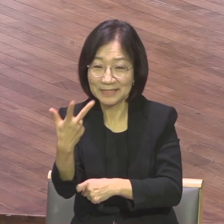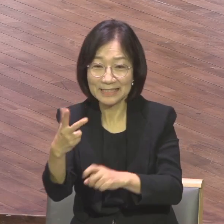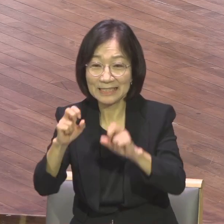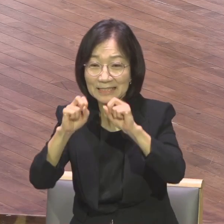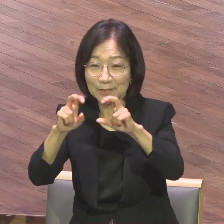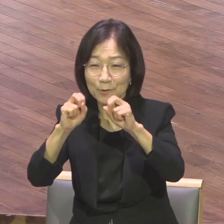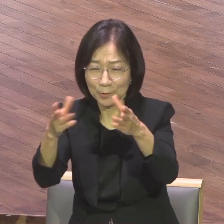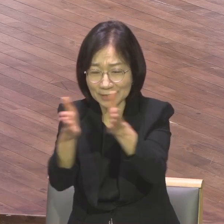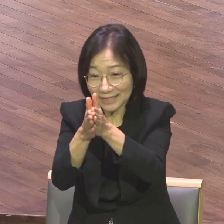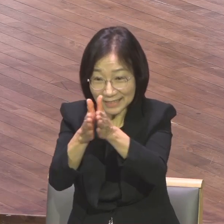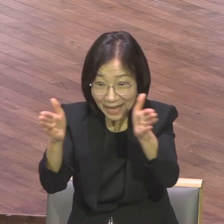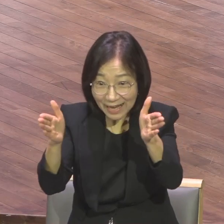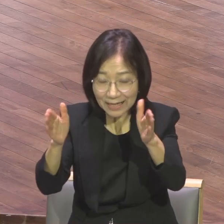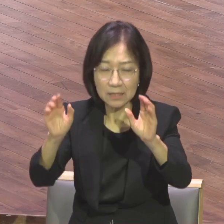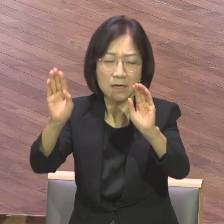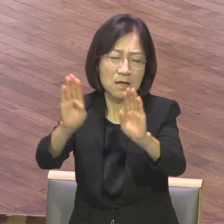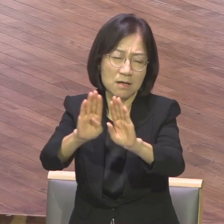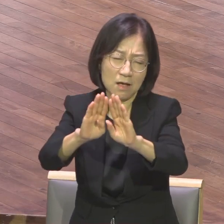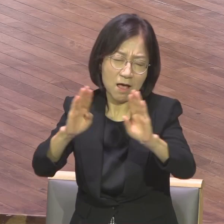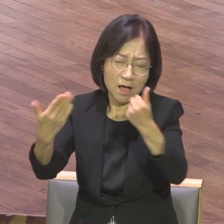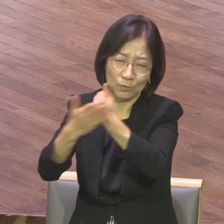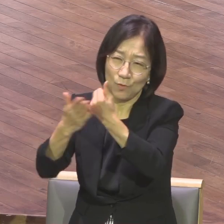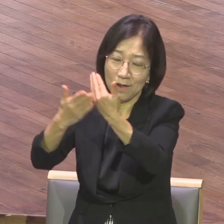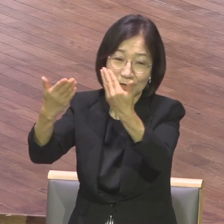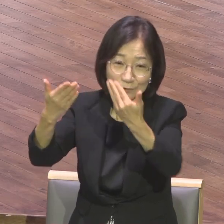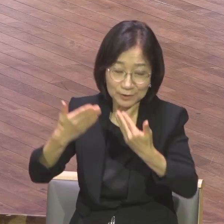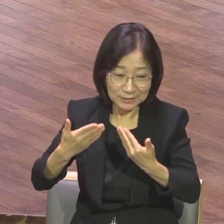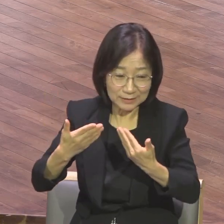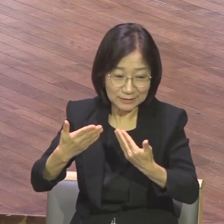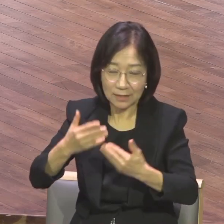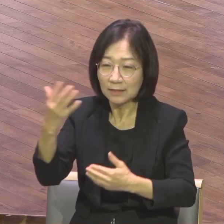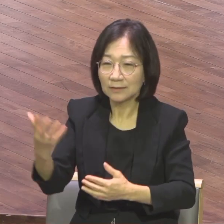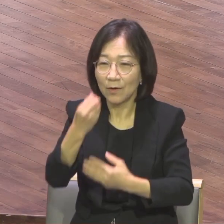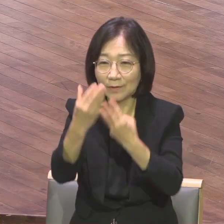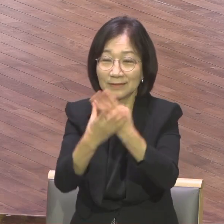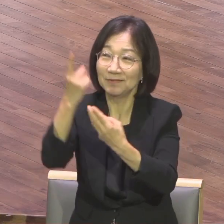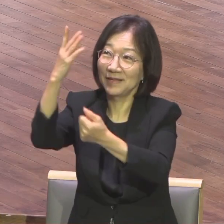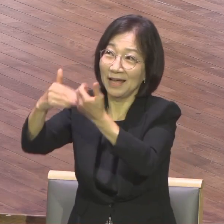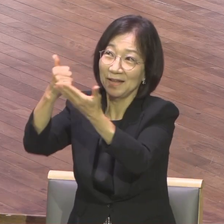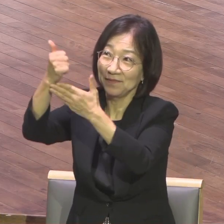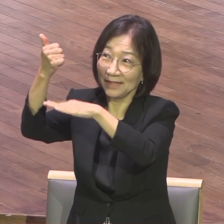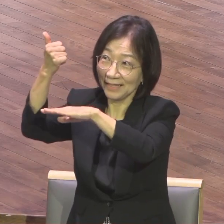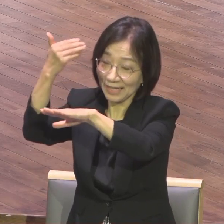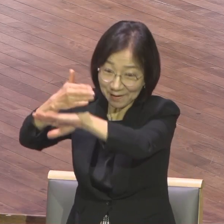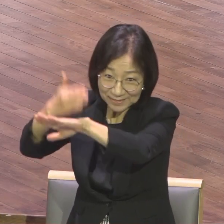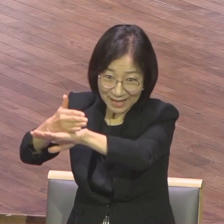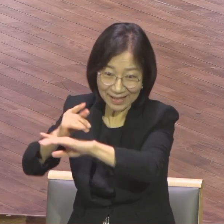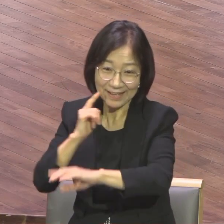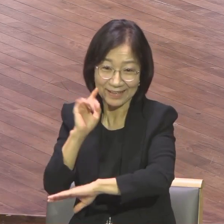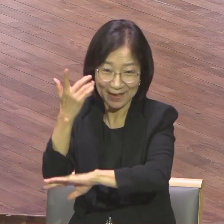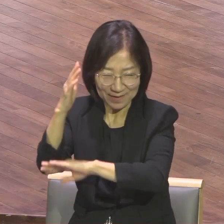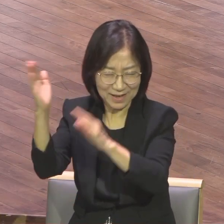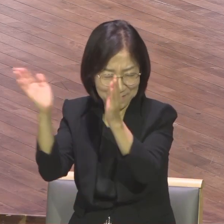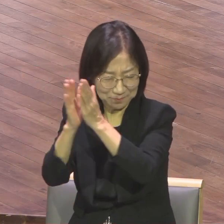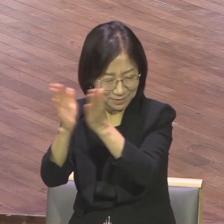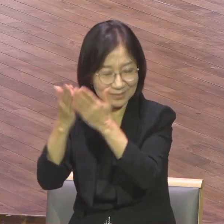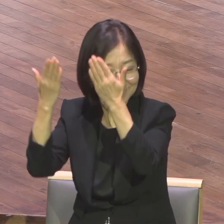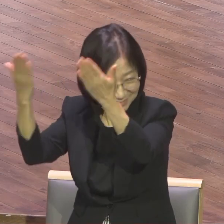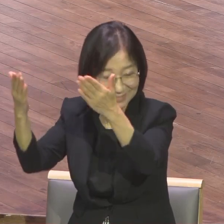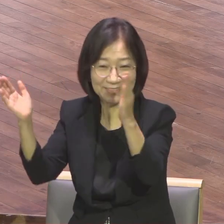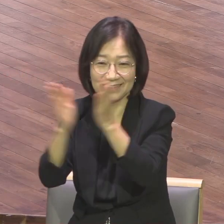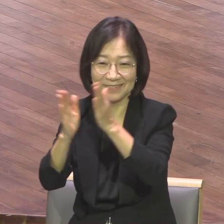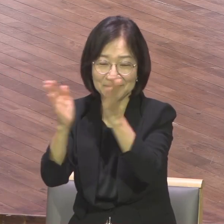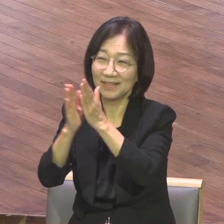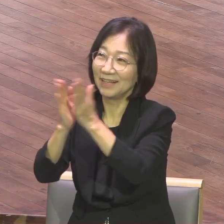문을 그렇게 활짝 열어주신 우리 성삼위 하나님께 감사와 영광의 박수를 올려드립니다.